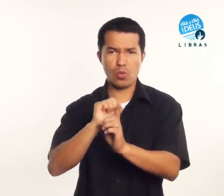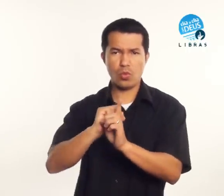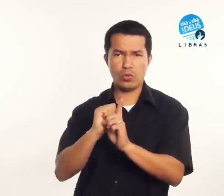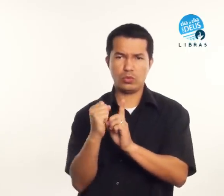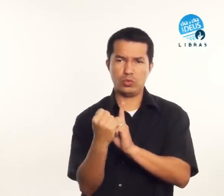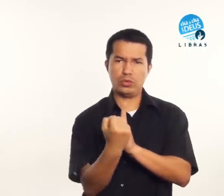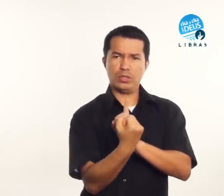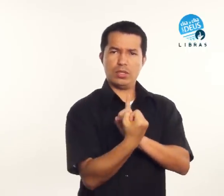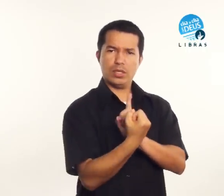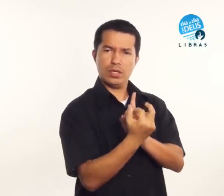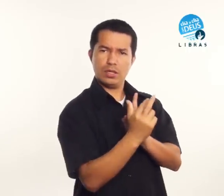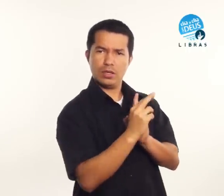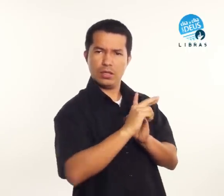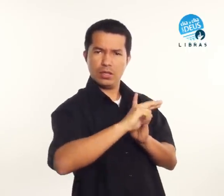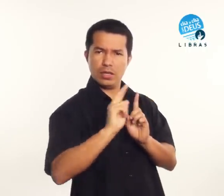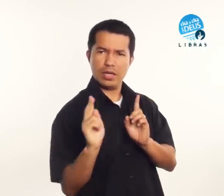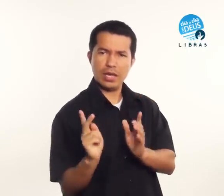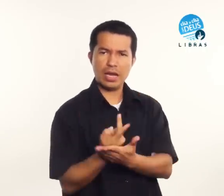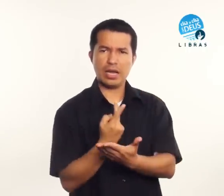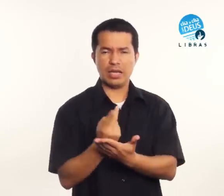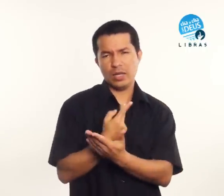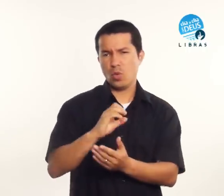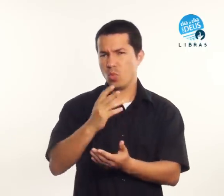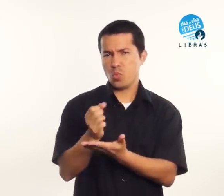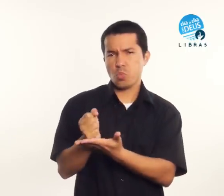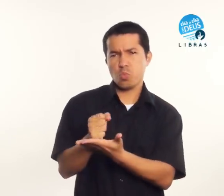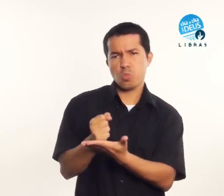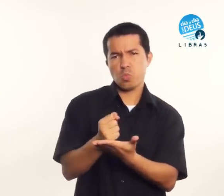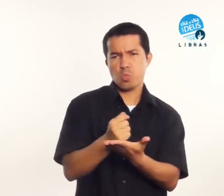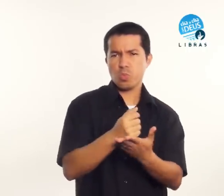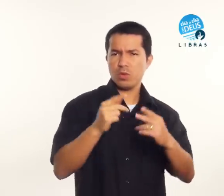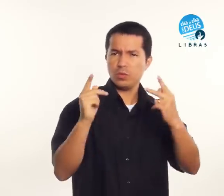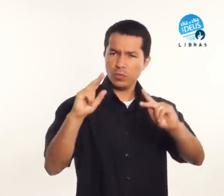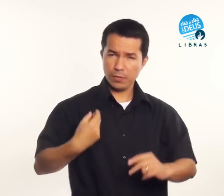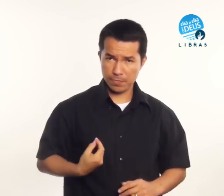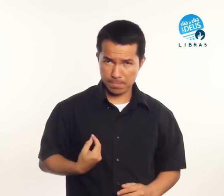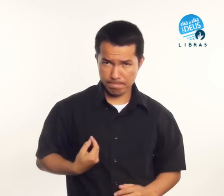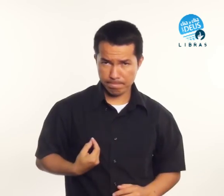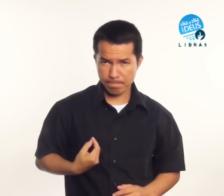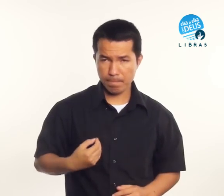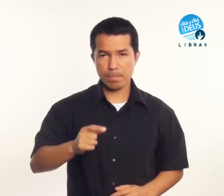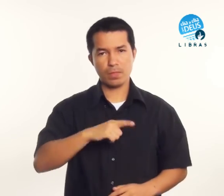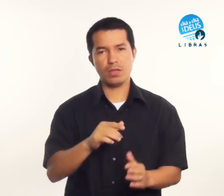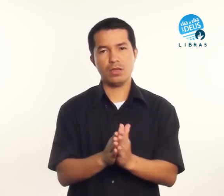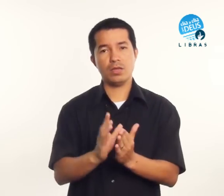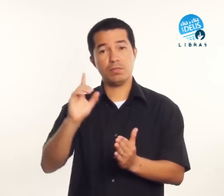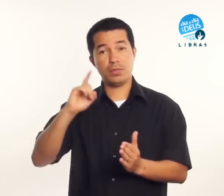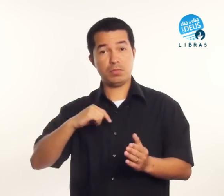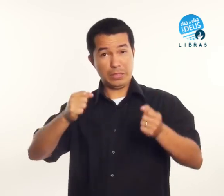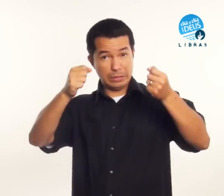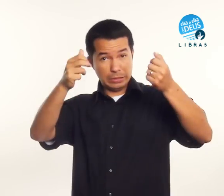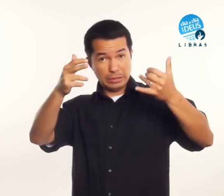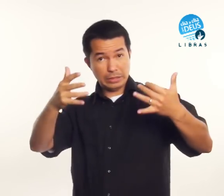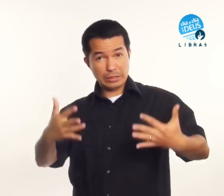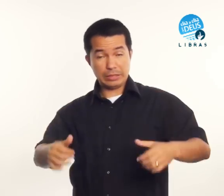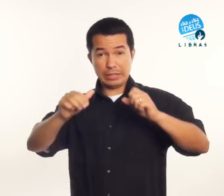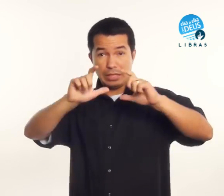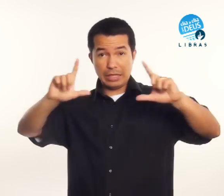mundo. A Bíblia fala que esses conceitos, esses valores, esses princípios que